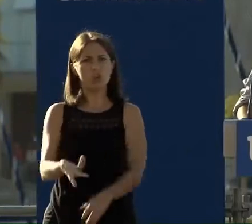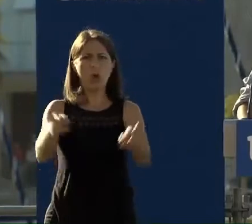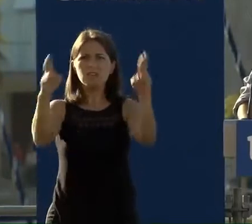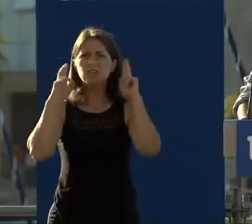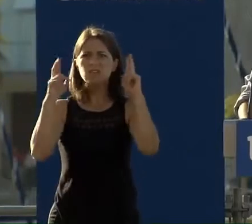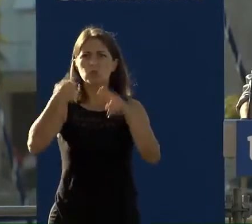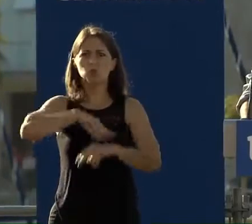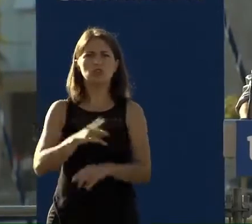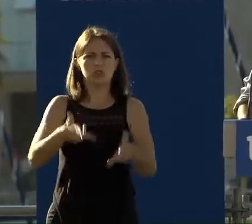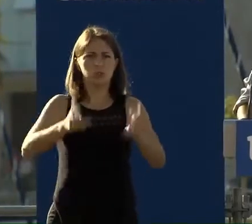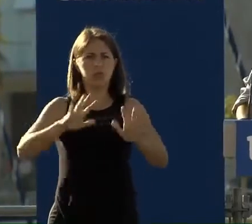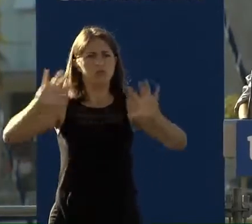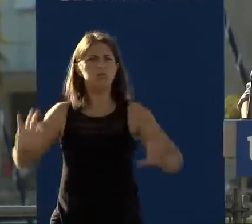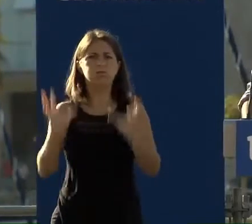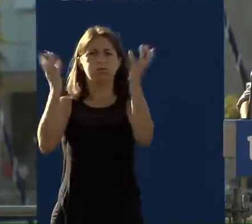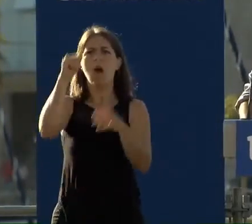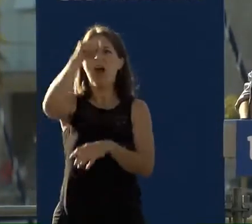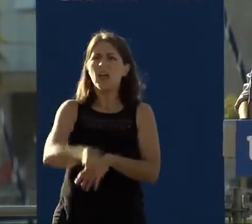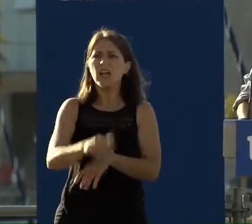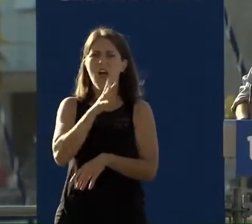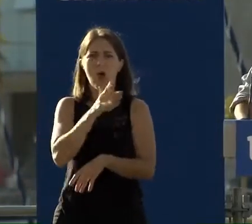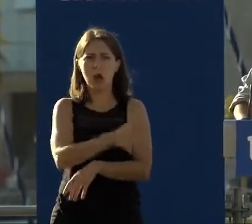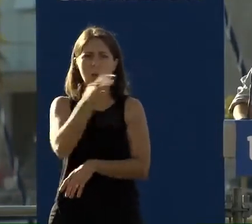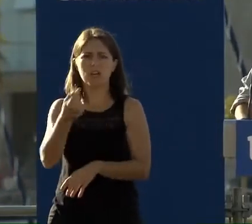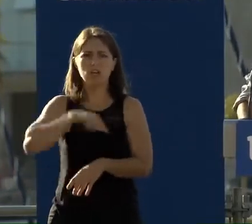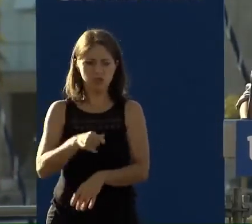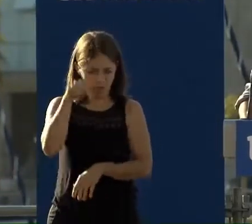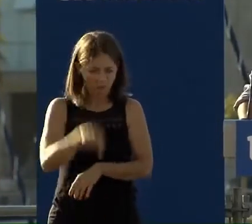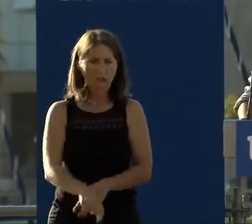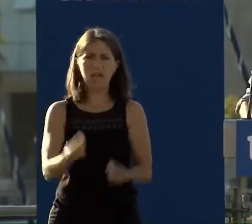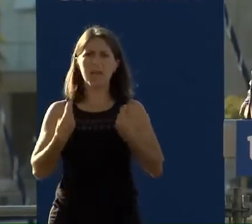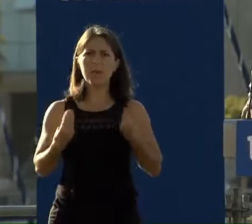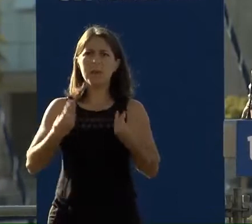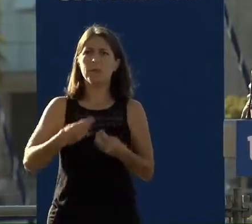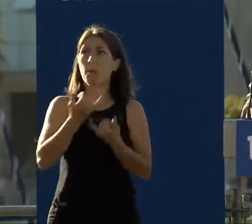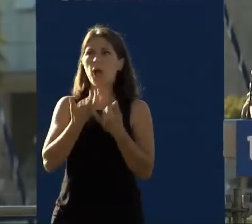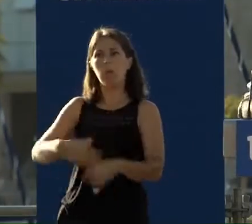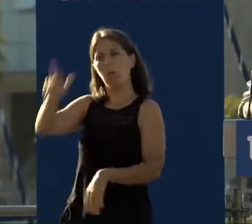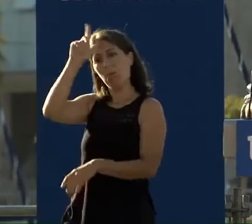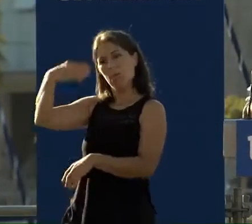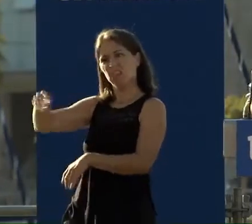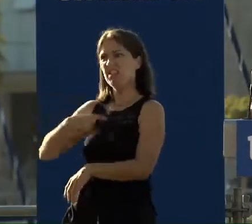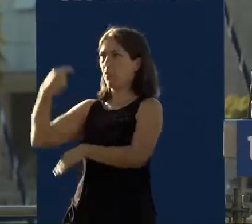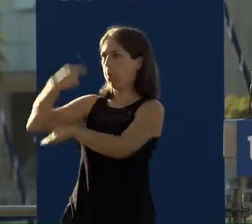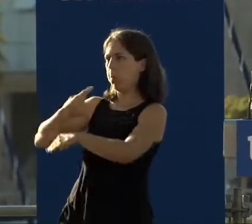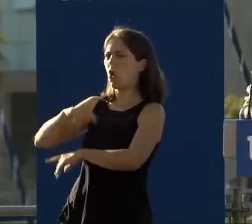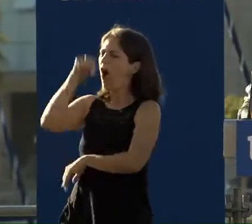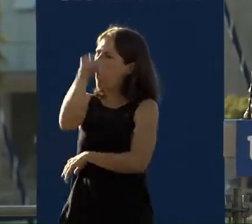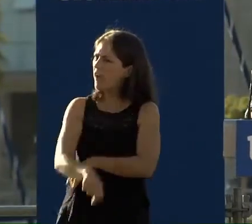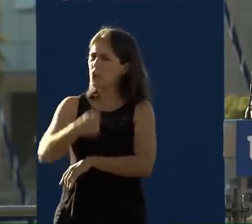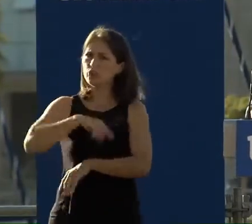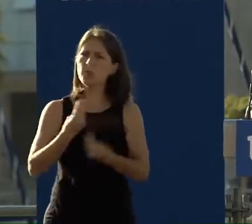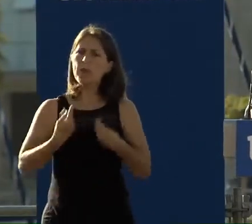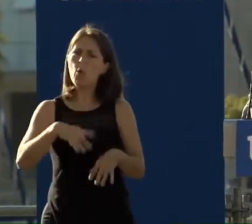a revolución democrática, somos aquí e agora, porque queremos vivir aquí, non donde Angela Merkel nos mande, e queremos vivir agora, non